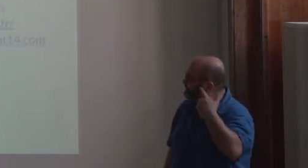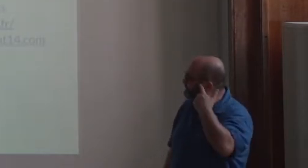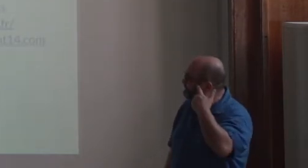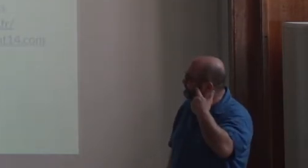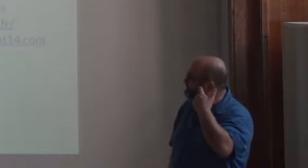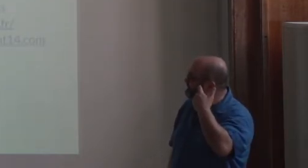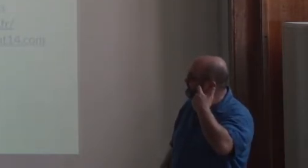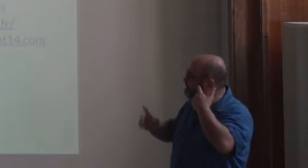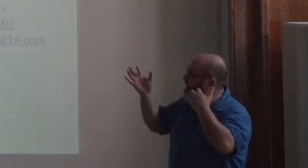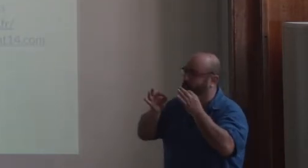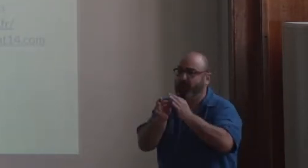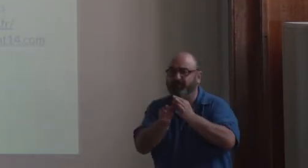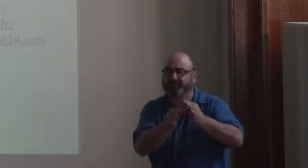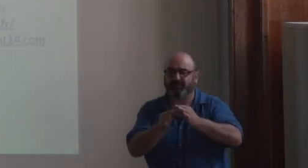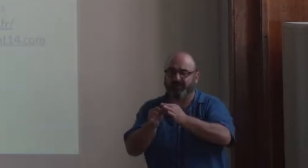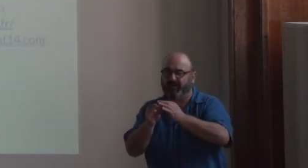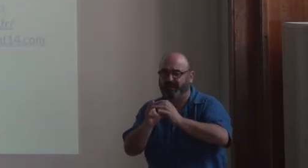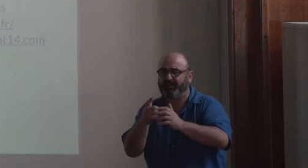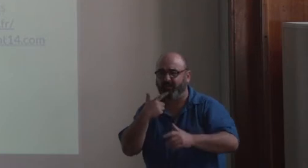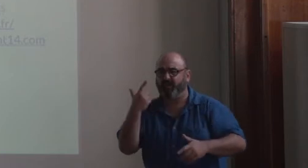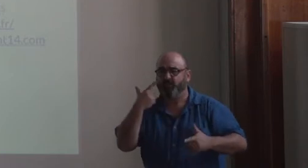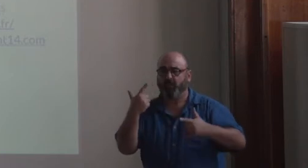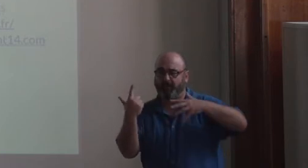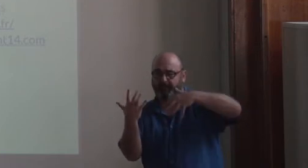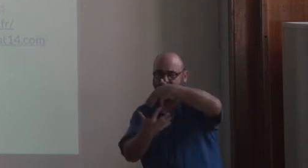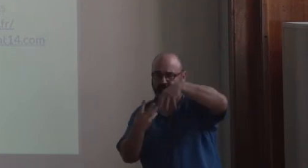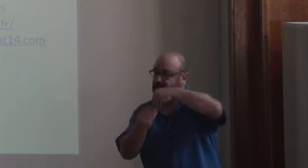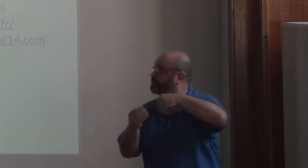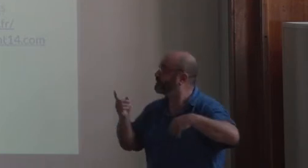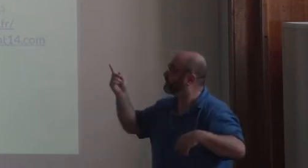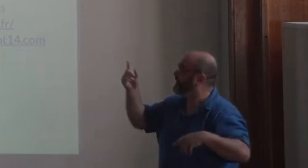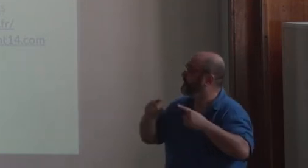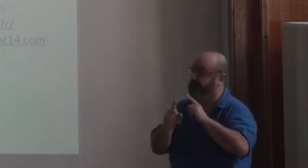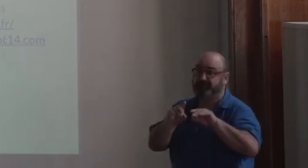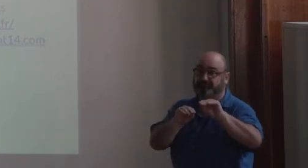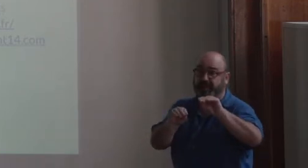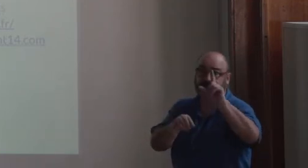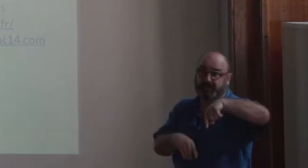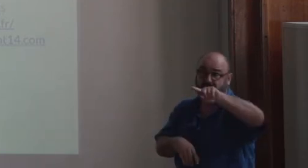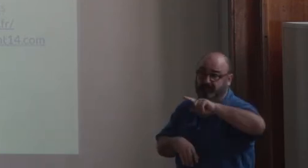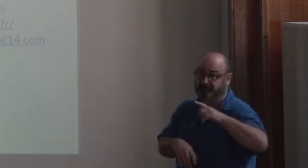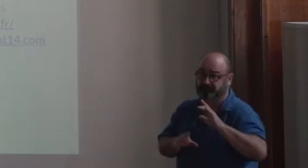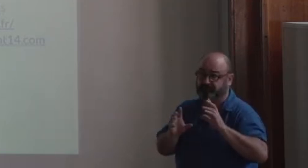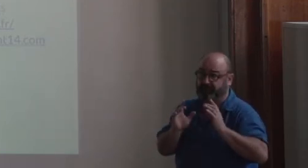Pour obtenir les composants, le mieux, c'est un mélange. Donc, il y a les magasins d'électronique de votre ville.